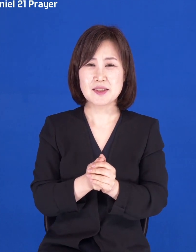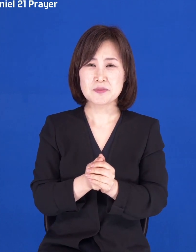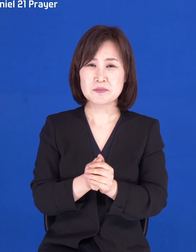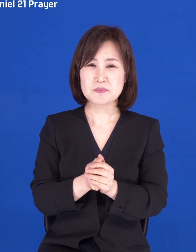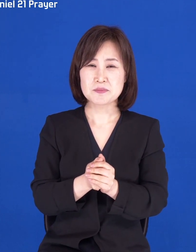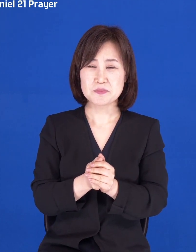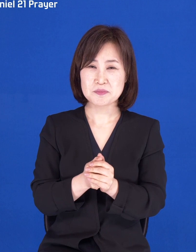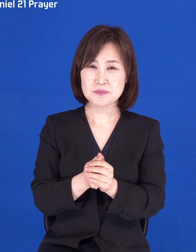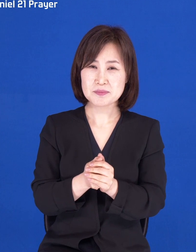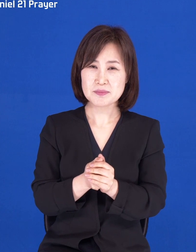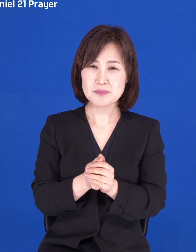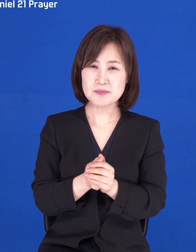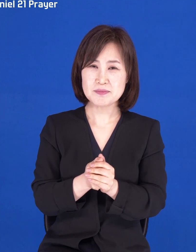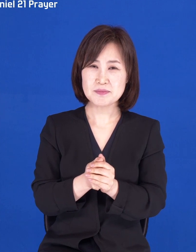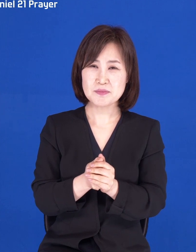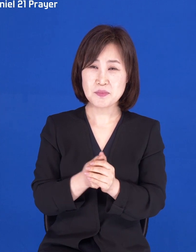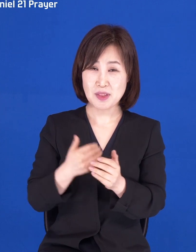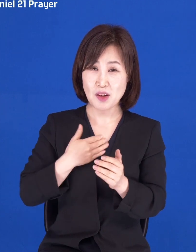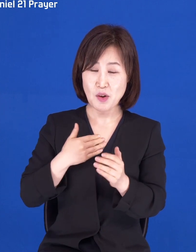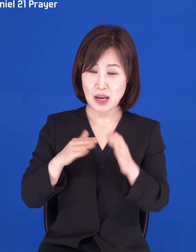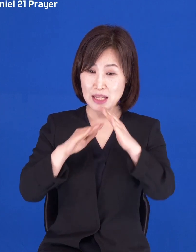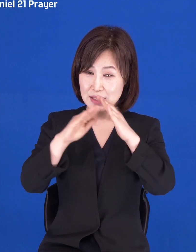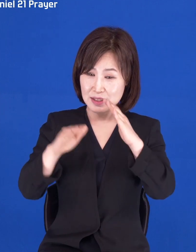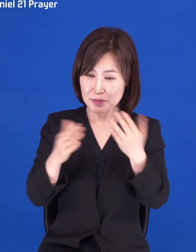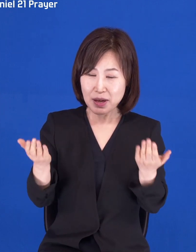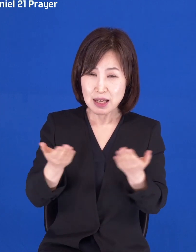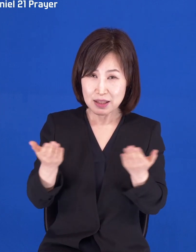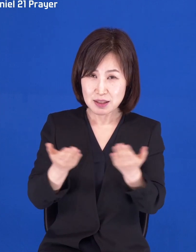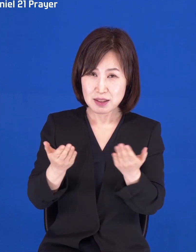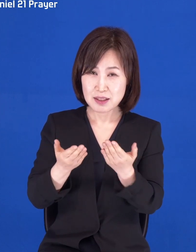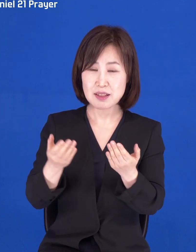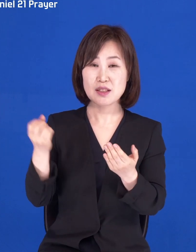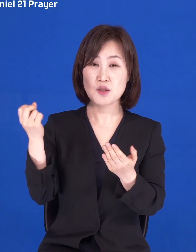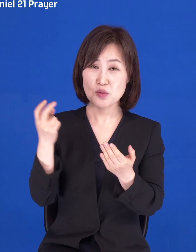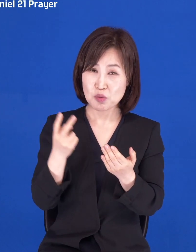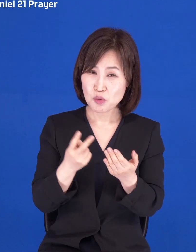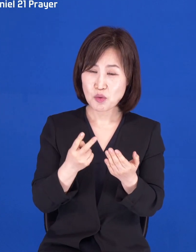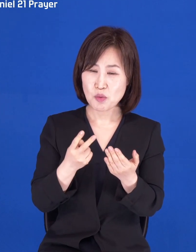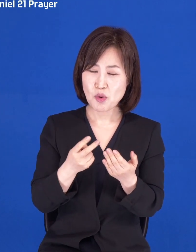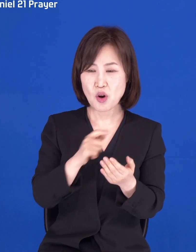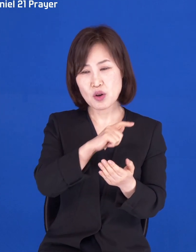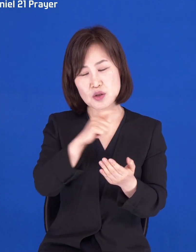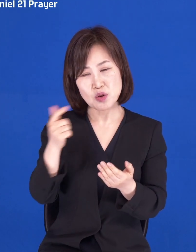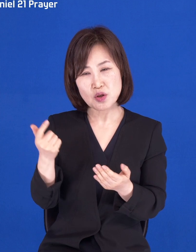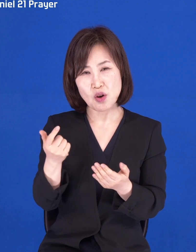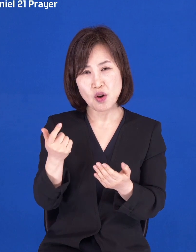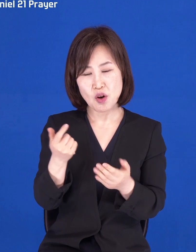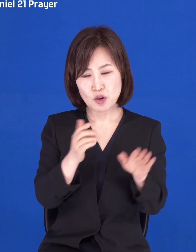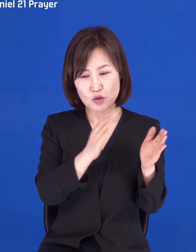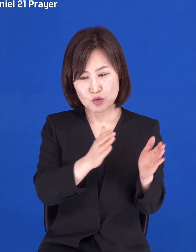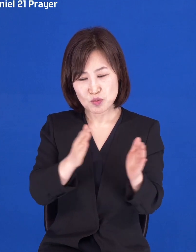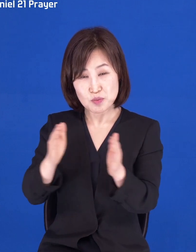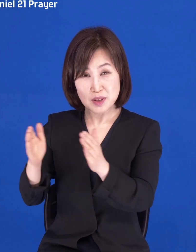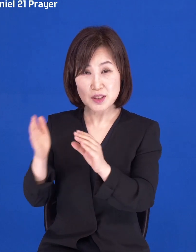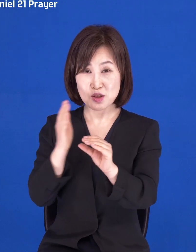그리고 저희 집안일이나 또 저녁 식사 준비를 하실